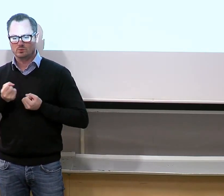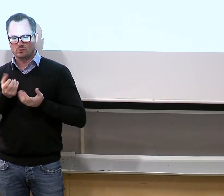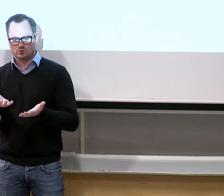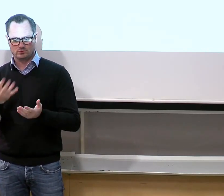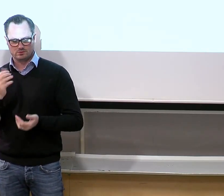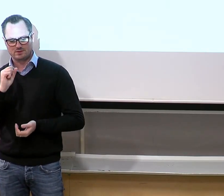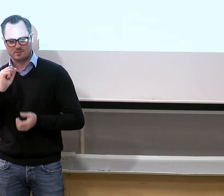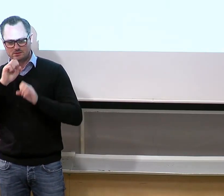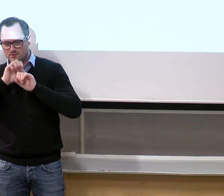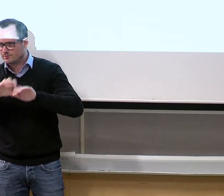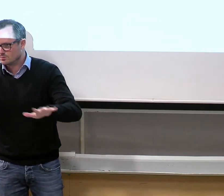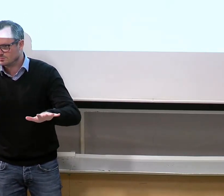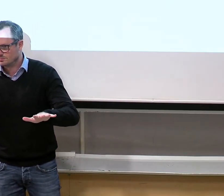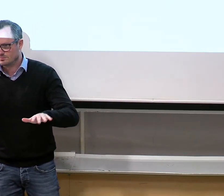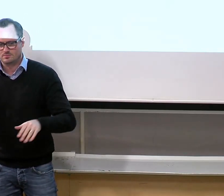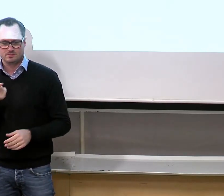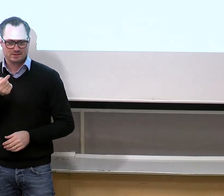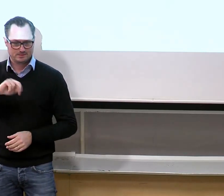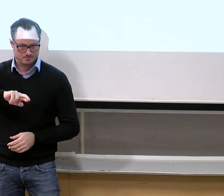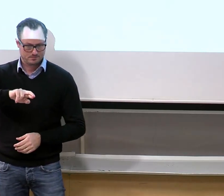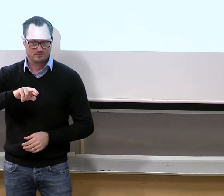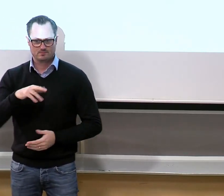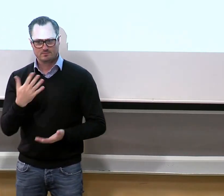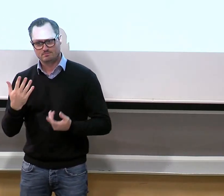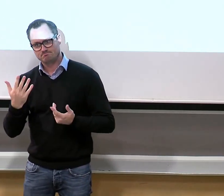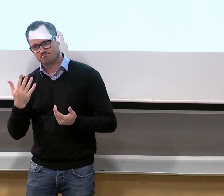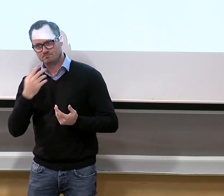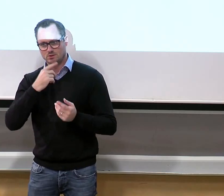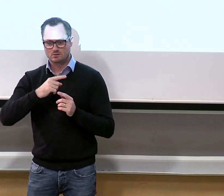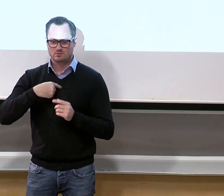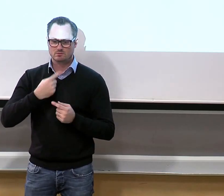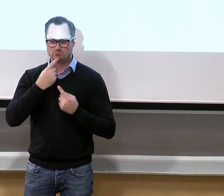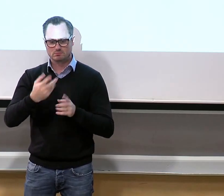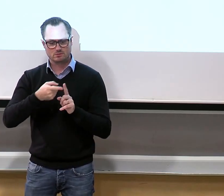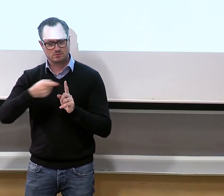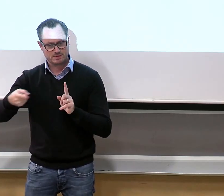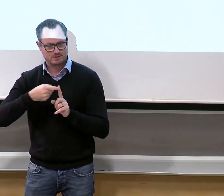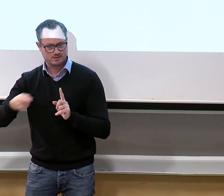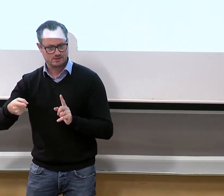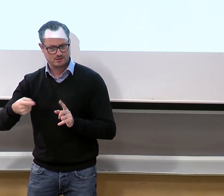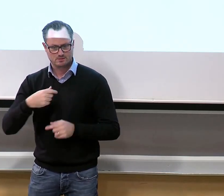vidare. Och via de signalerna så uttrycker man grammatiska funktioner.